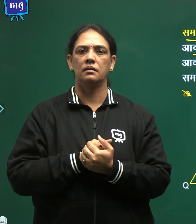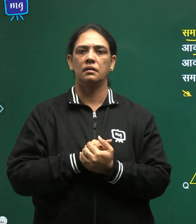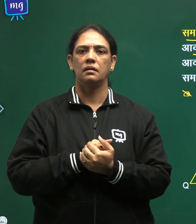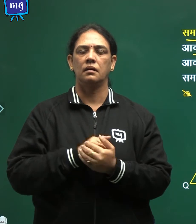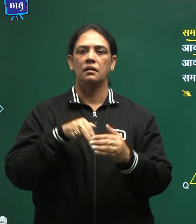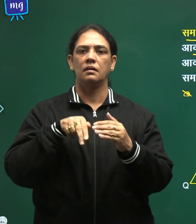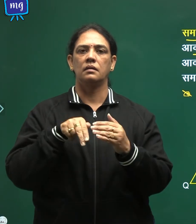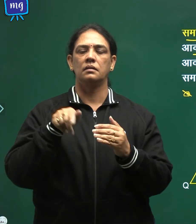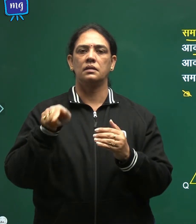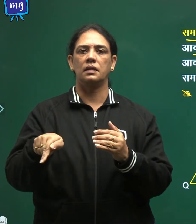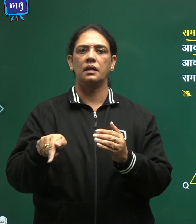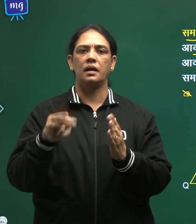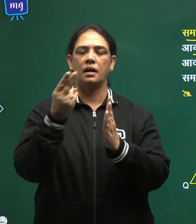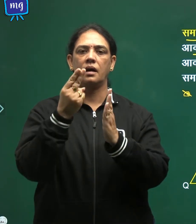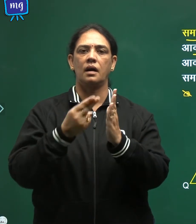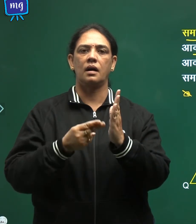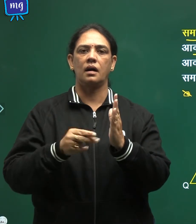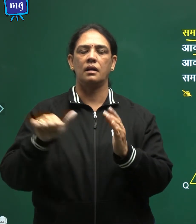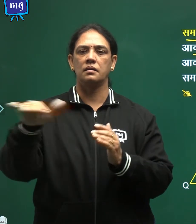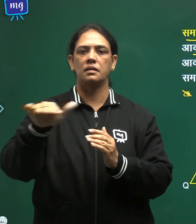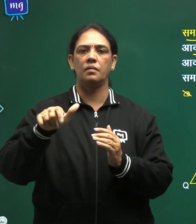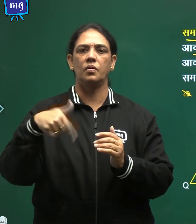जिनके आकार समान हो